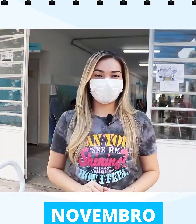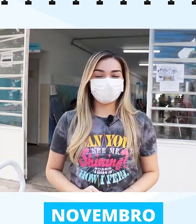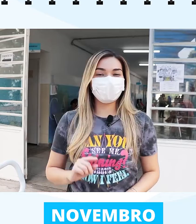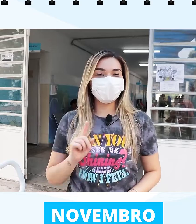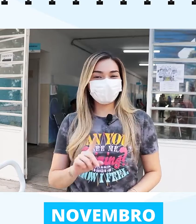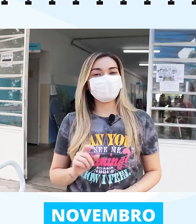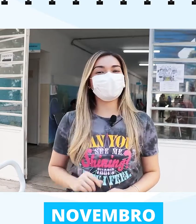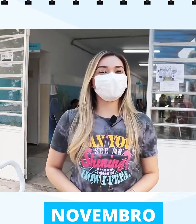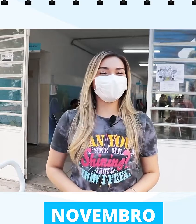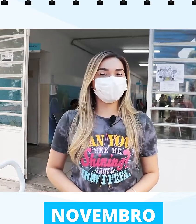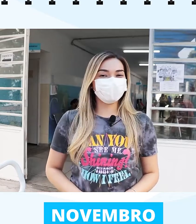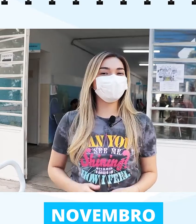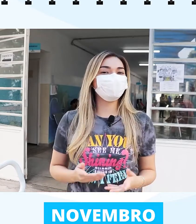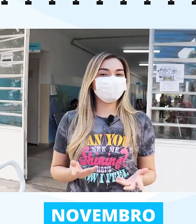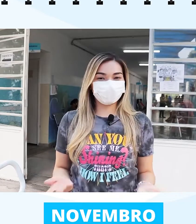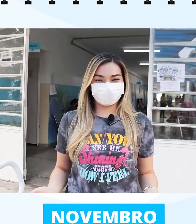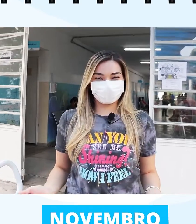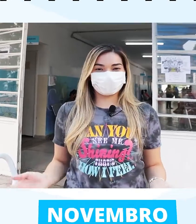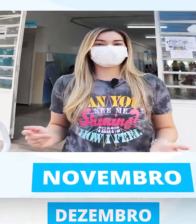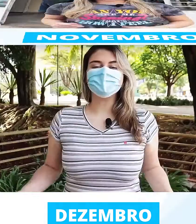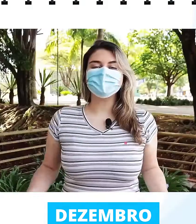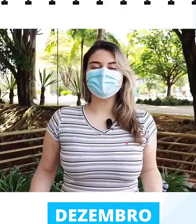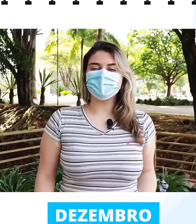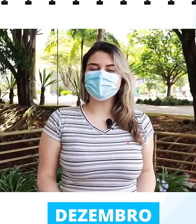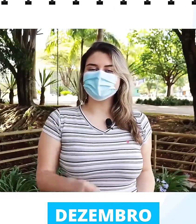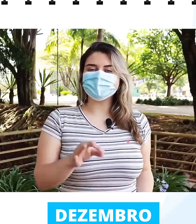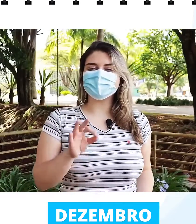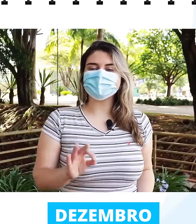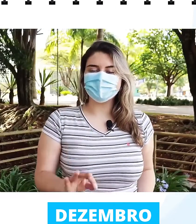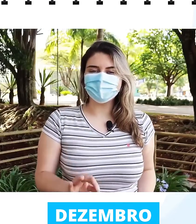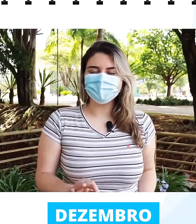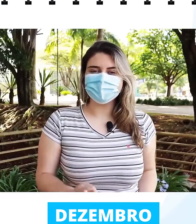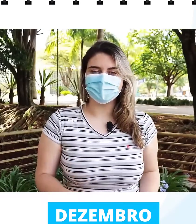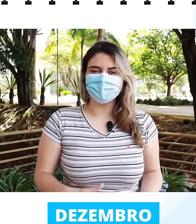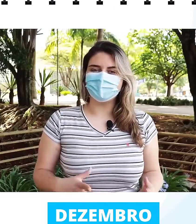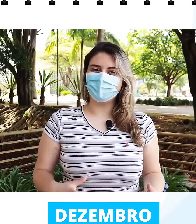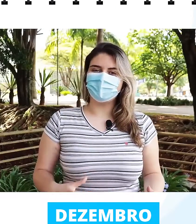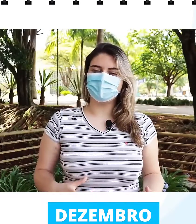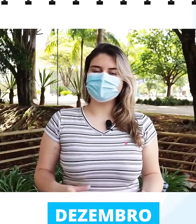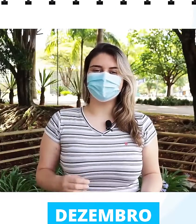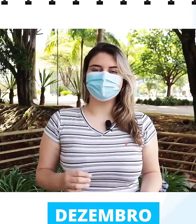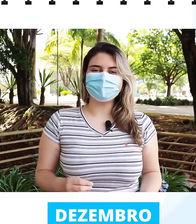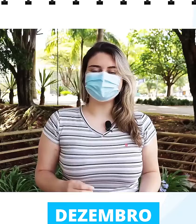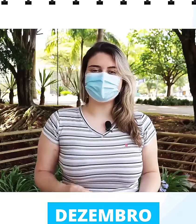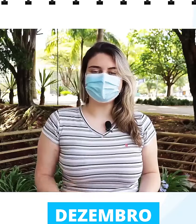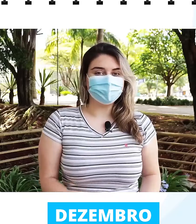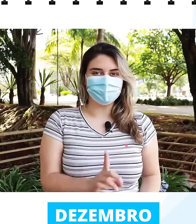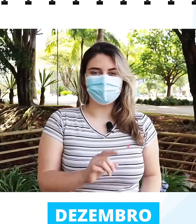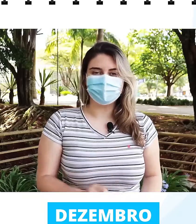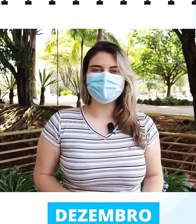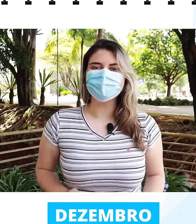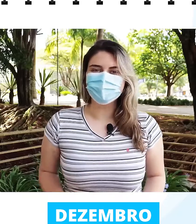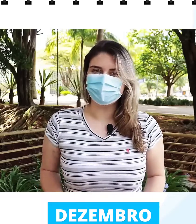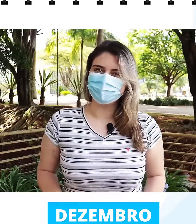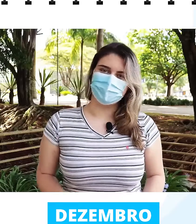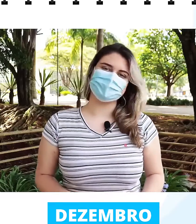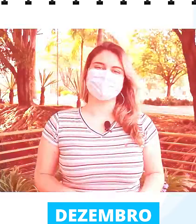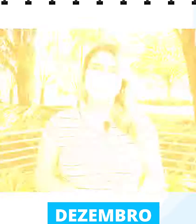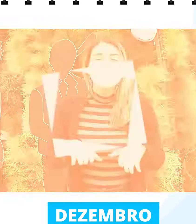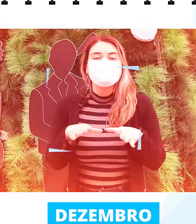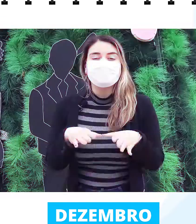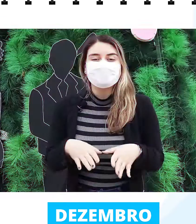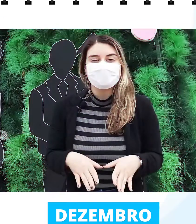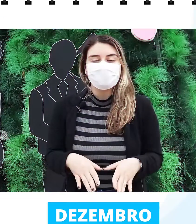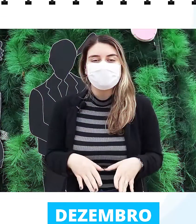masculina em foco. Confira mais informações sobre o nosso dia. Suzano alcança 100% da população vacinada com ao menos uma